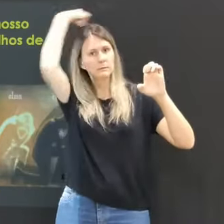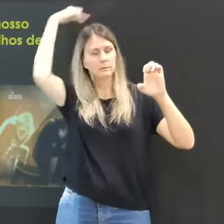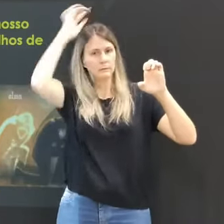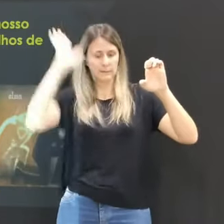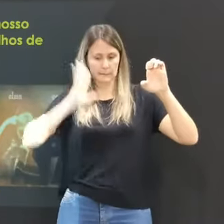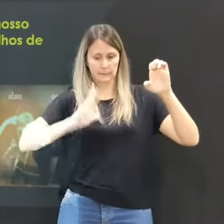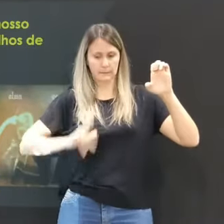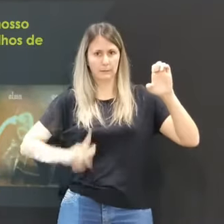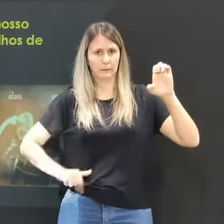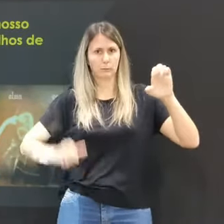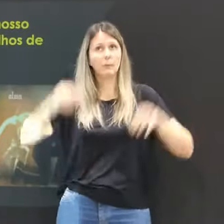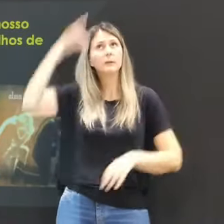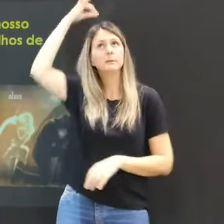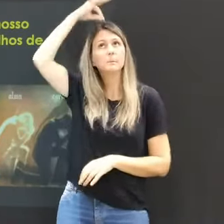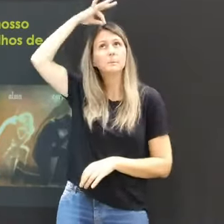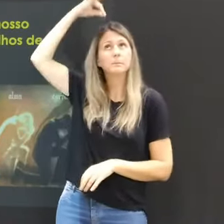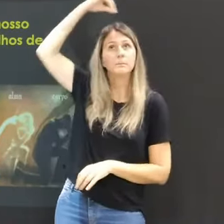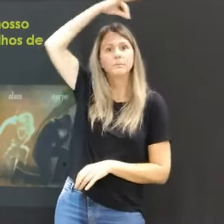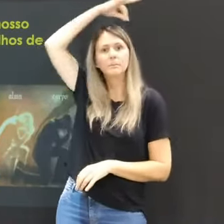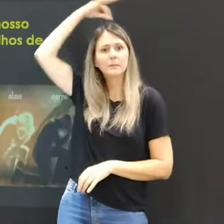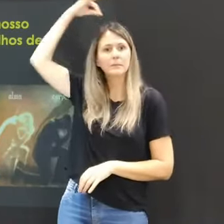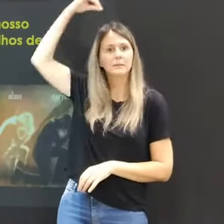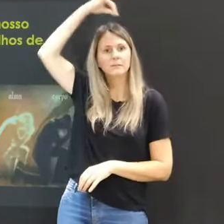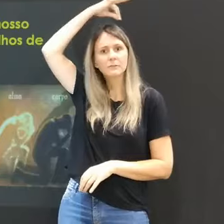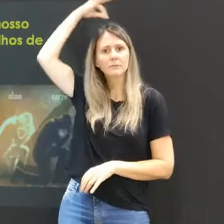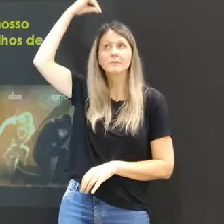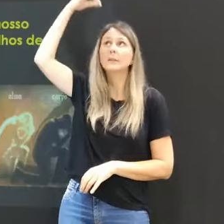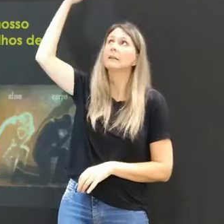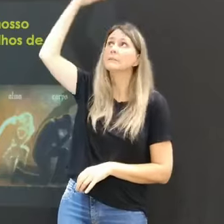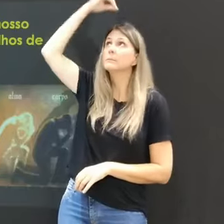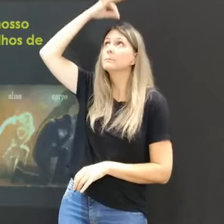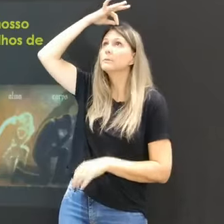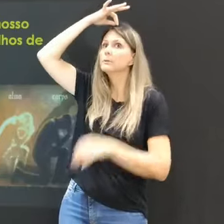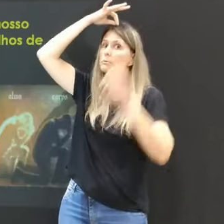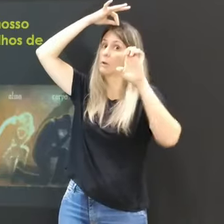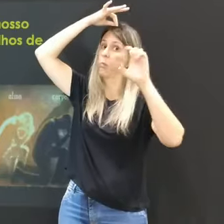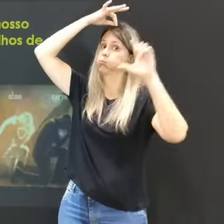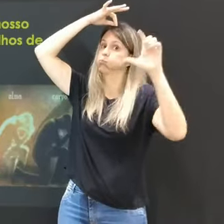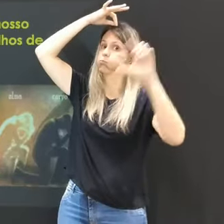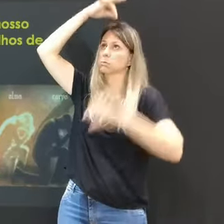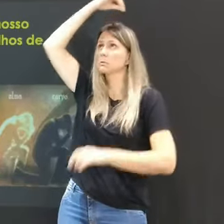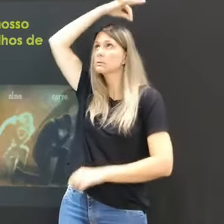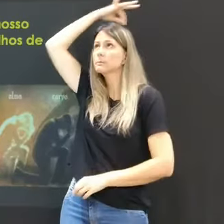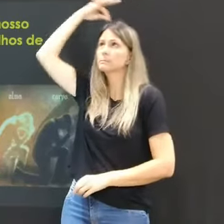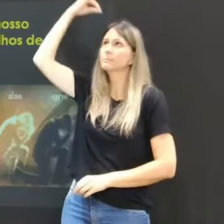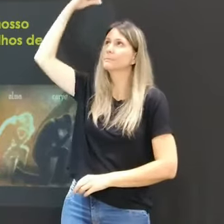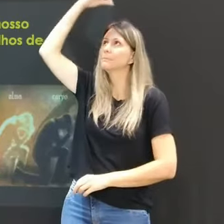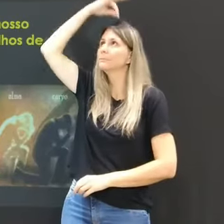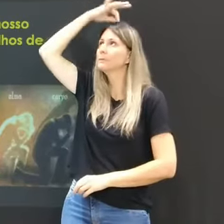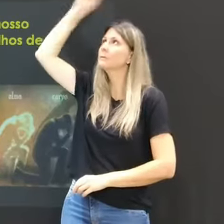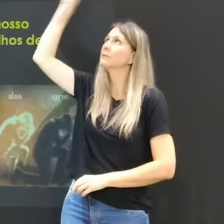o Espírito de Deus, o Espírito Santo. É o Espírito que pertence ao Senhor. É o Espírito, com a letra maiúscula, a caixa